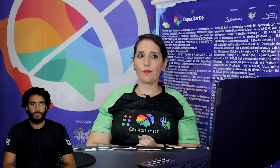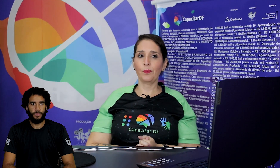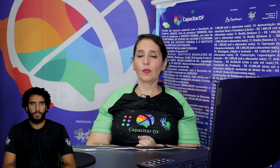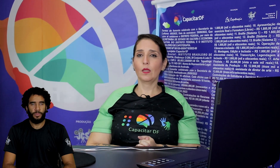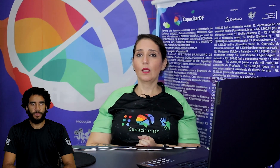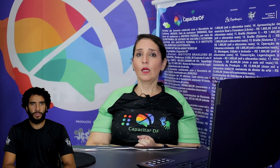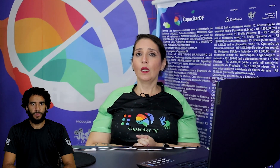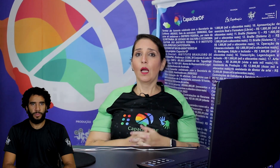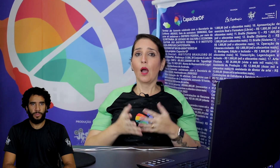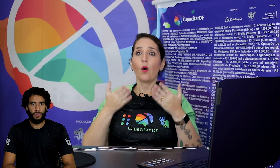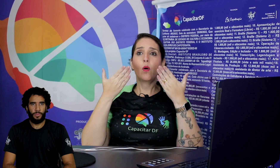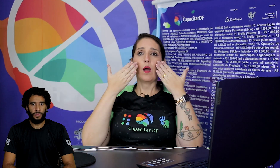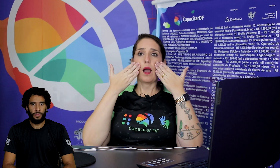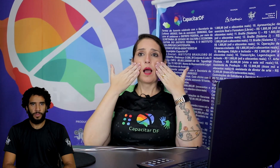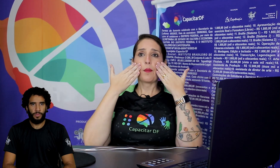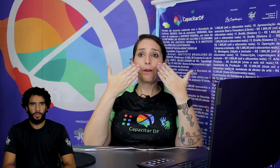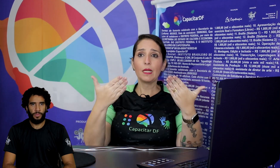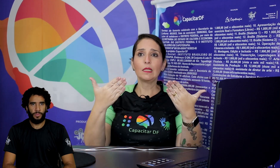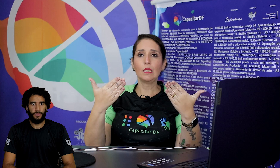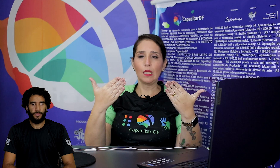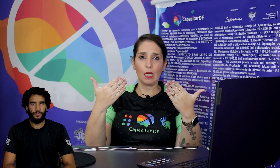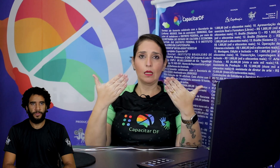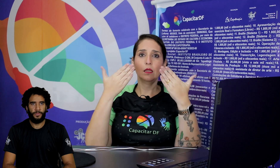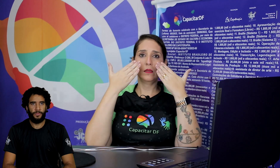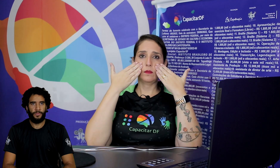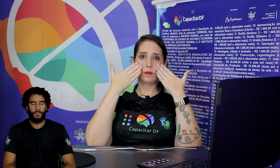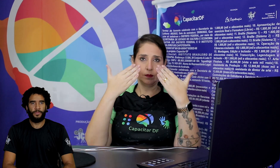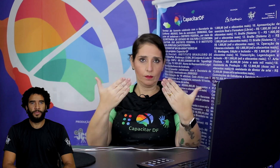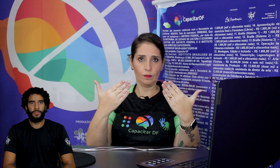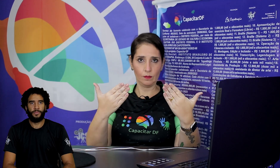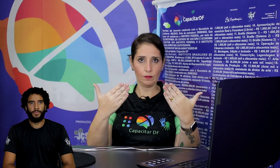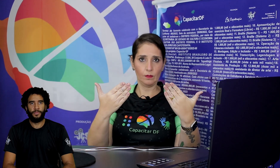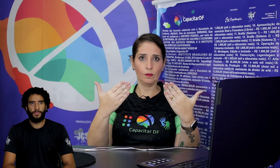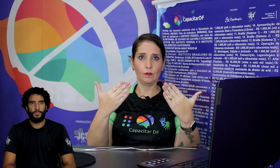Apresentar. Ó, apresentar.